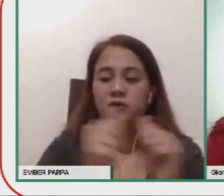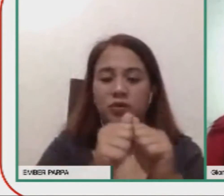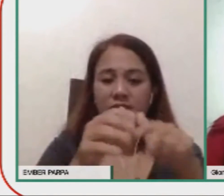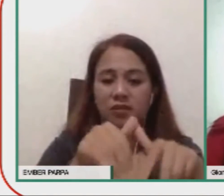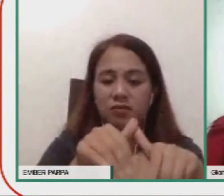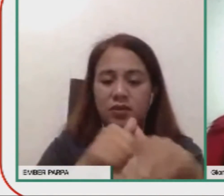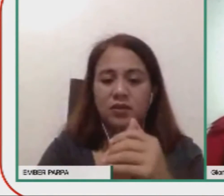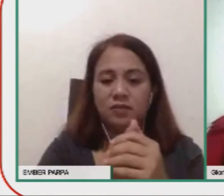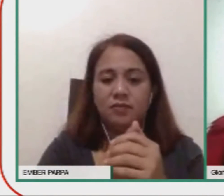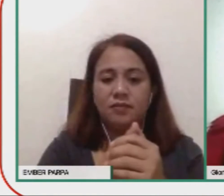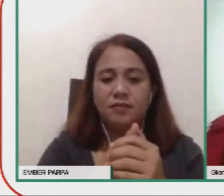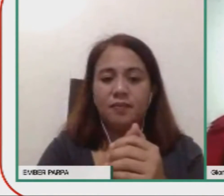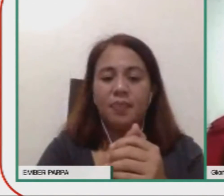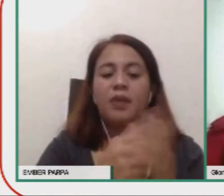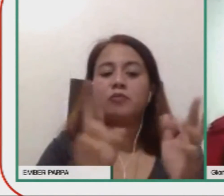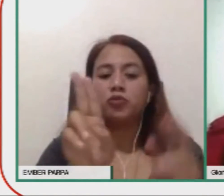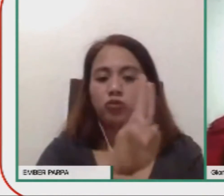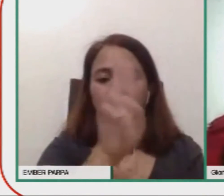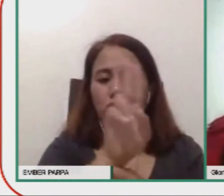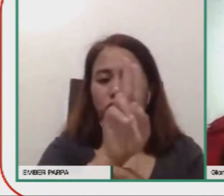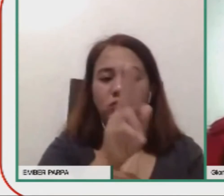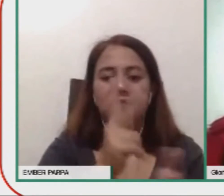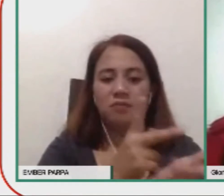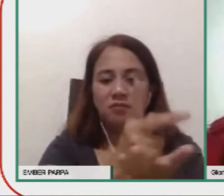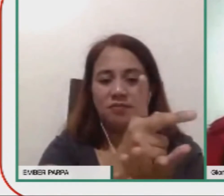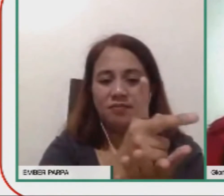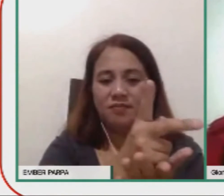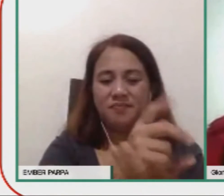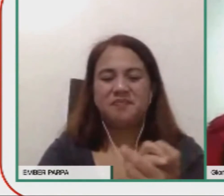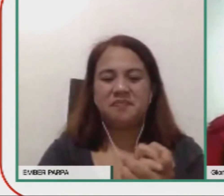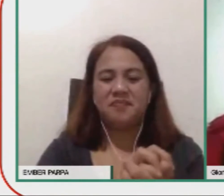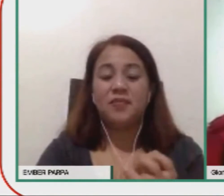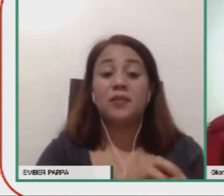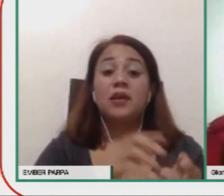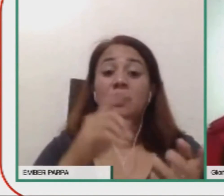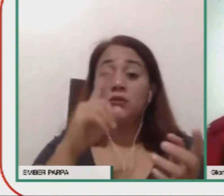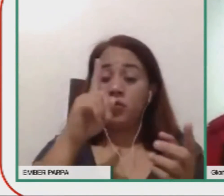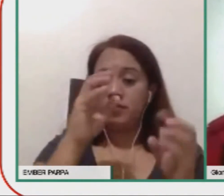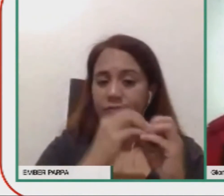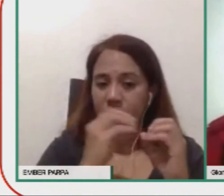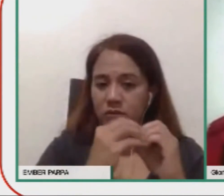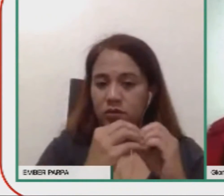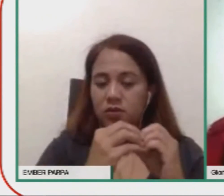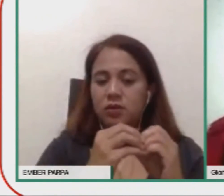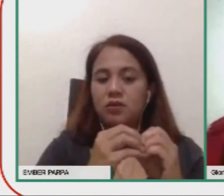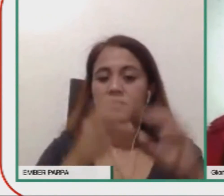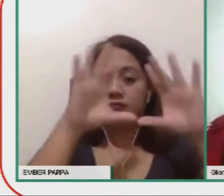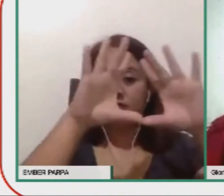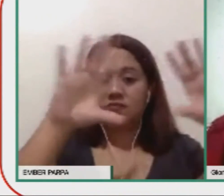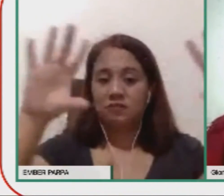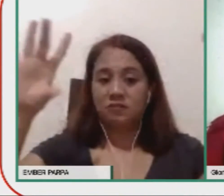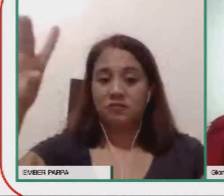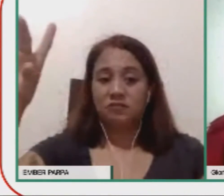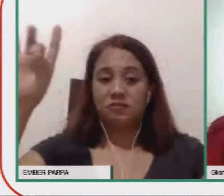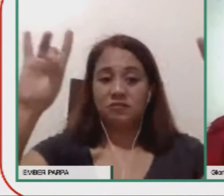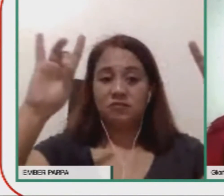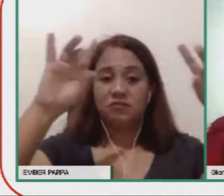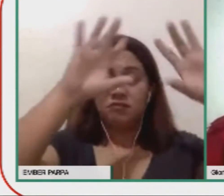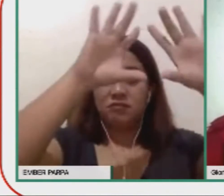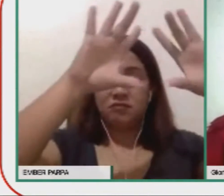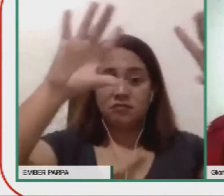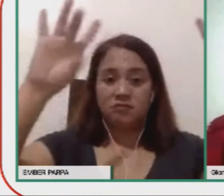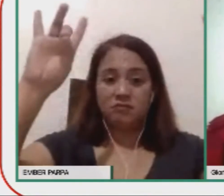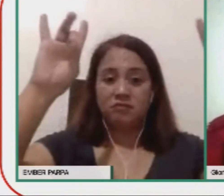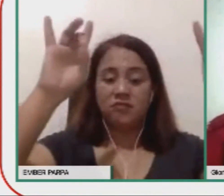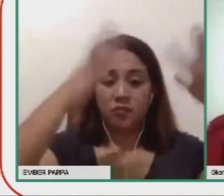na gumamit ng parking lot. And one thing, ang signages ay importante lalo-lalo na sa tahanan.